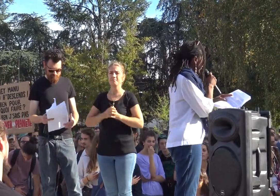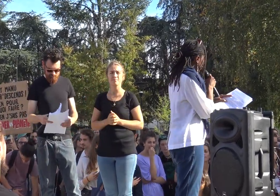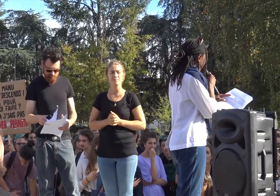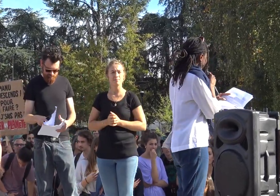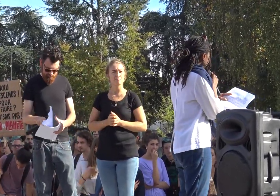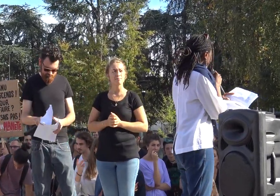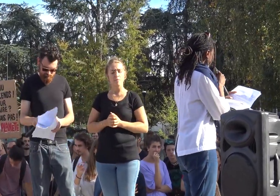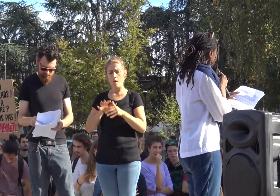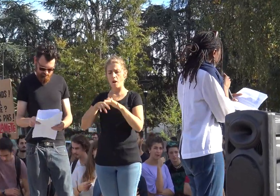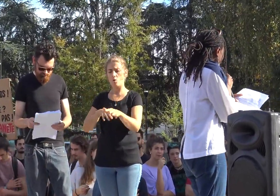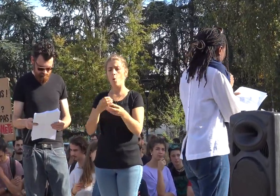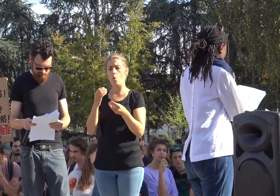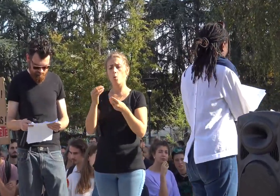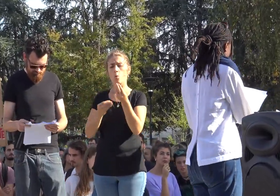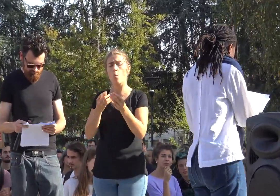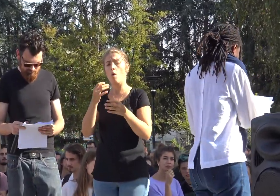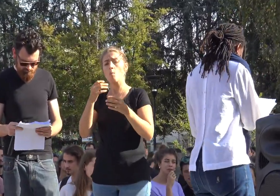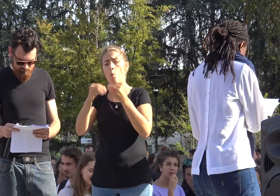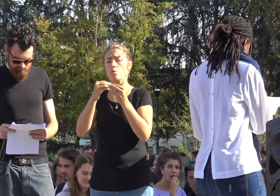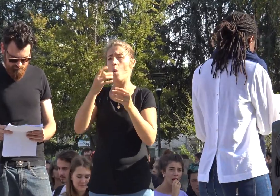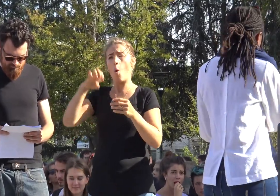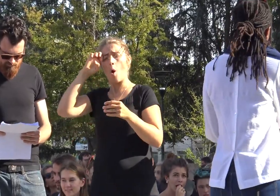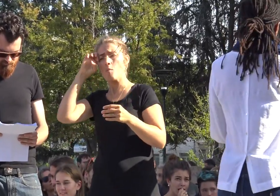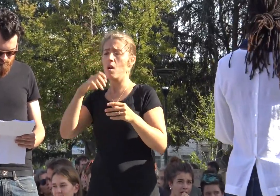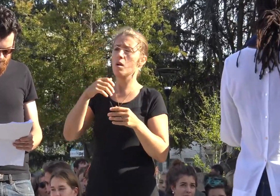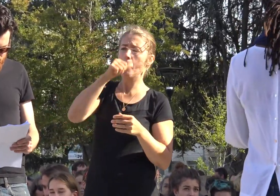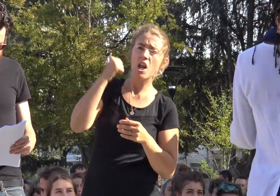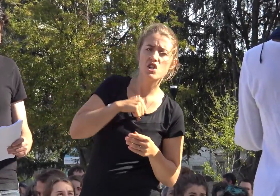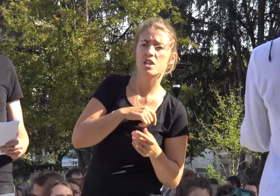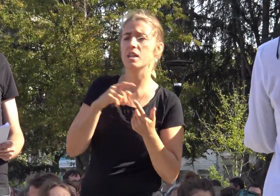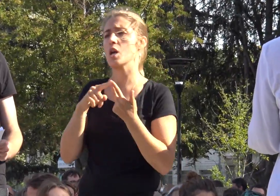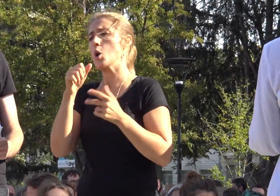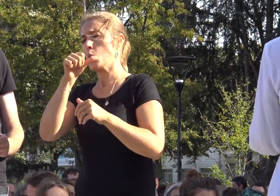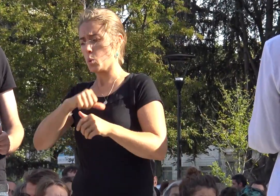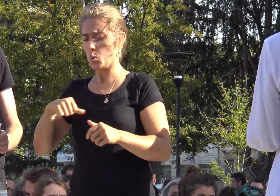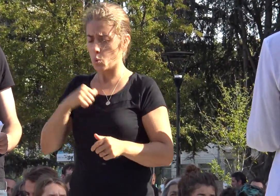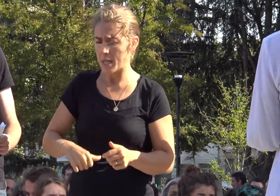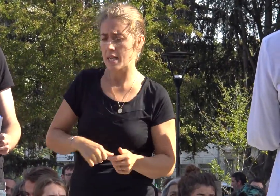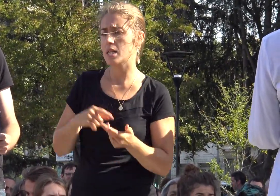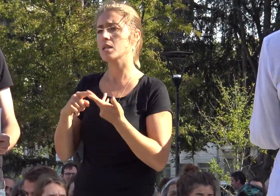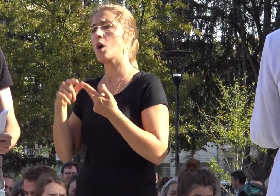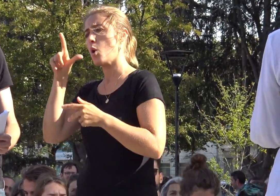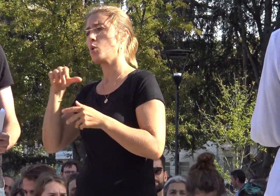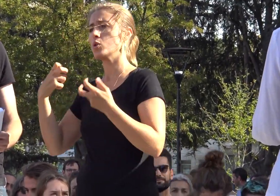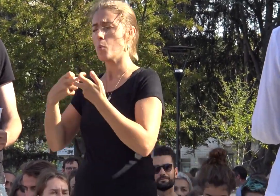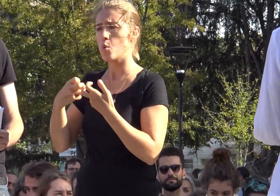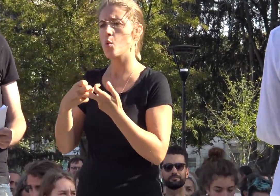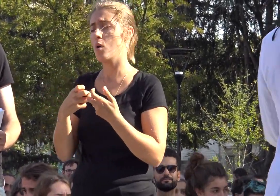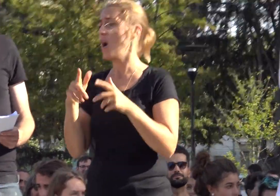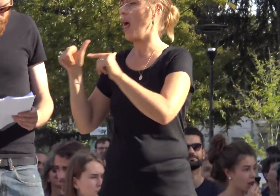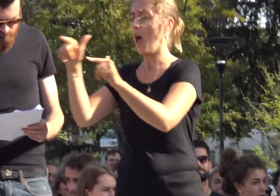Des marches s'organisent en Europe, en Belgique, en Suisse, au Luxembourg, et nous voilà.